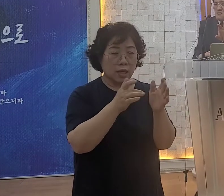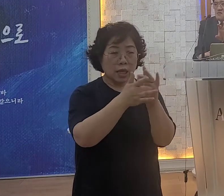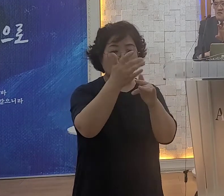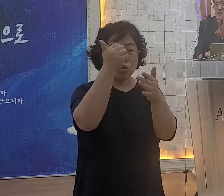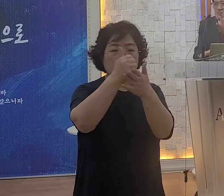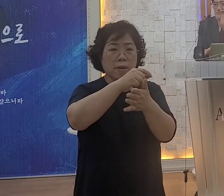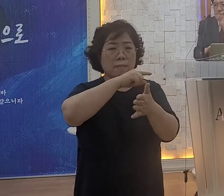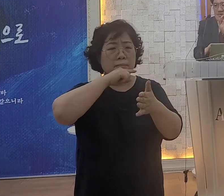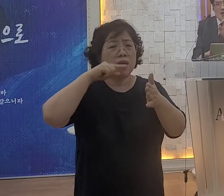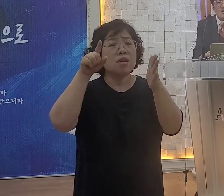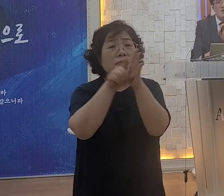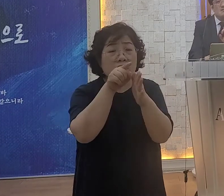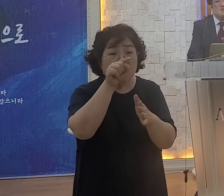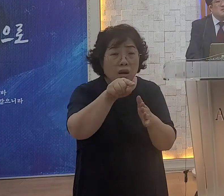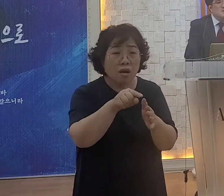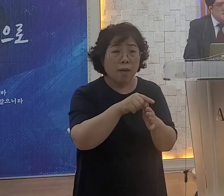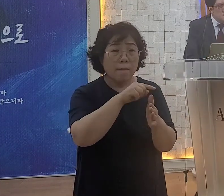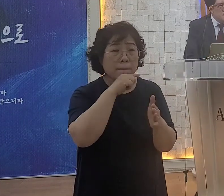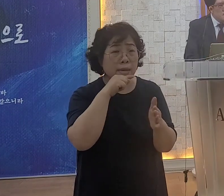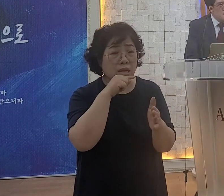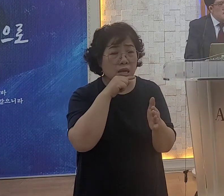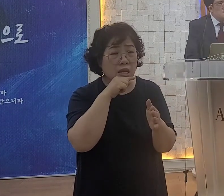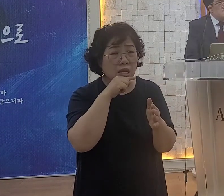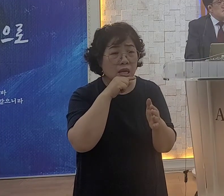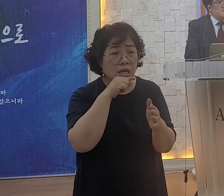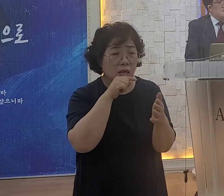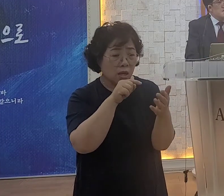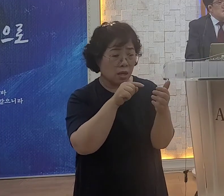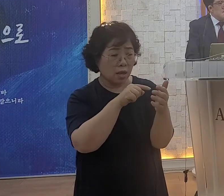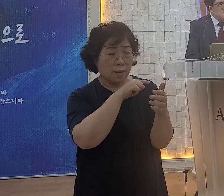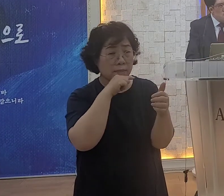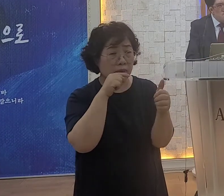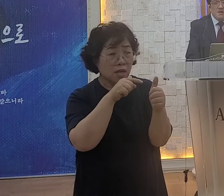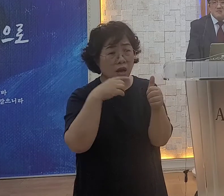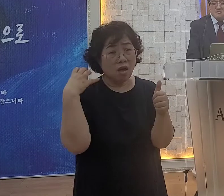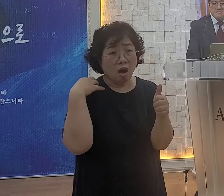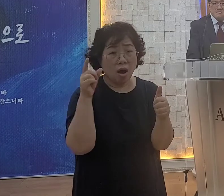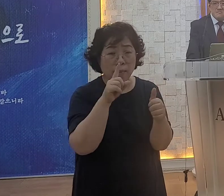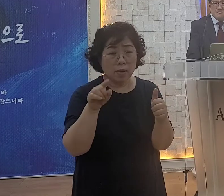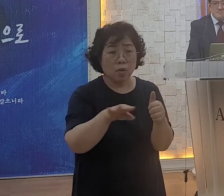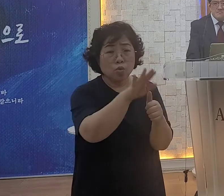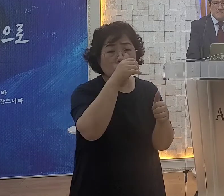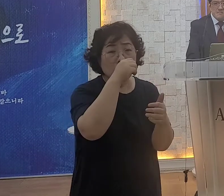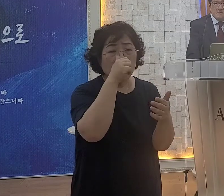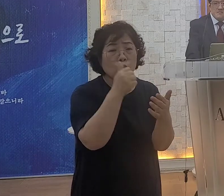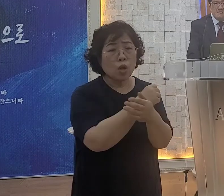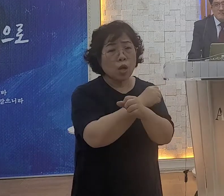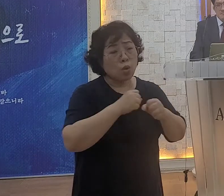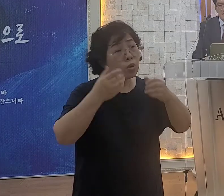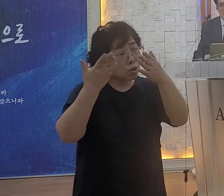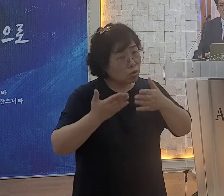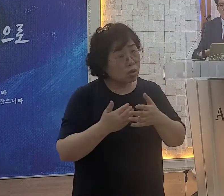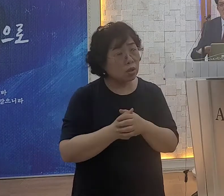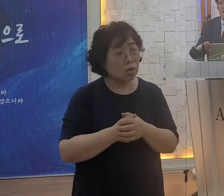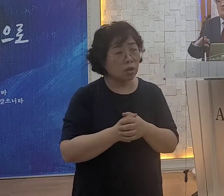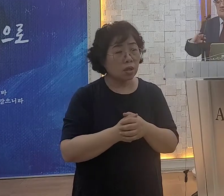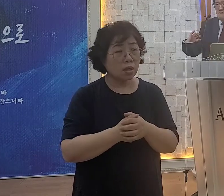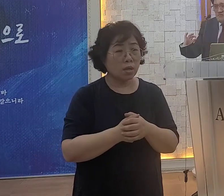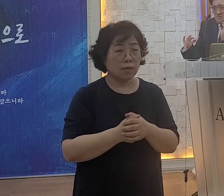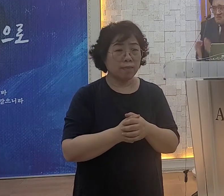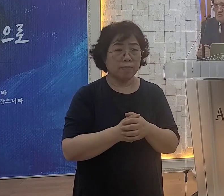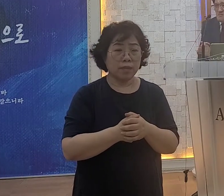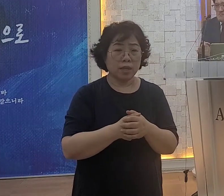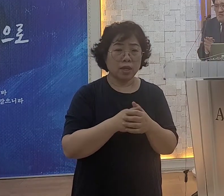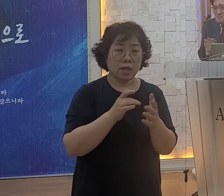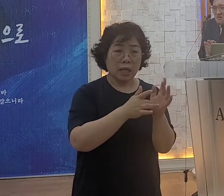거죠. 근데 그 피가 어떤 일을 했습니까? 우리를 속량하죠. 그리고요.